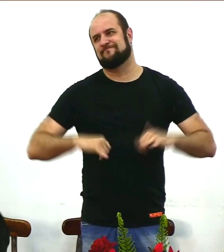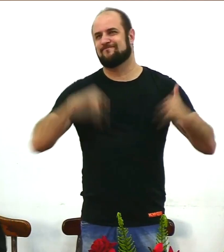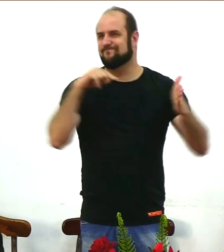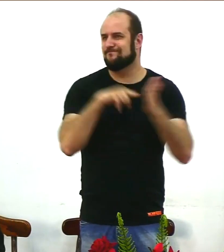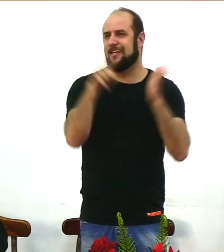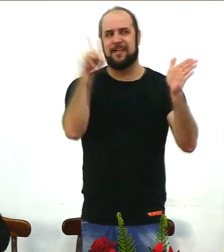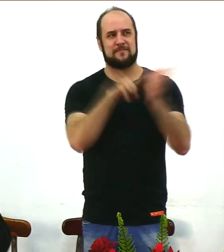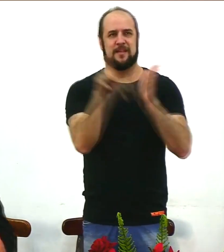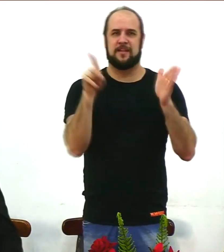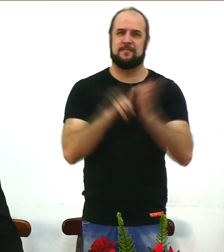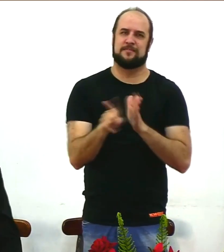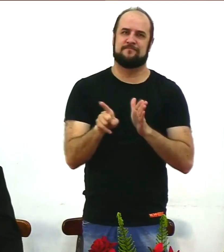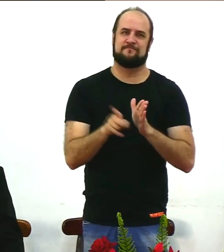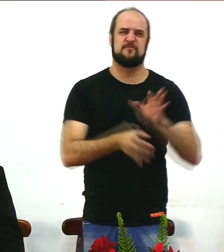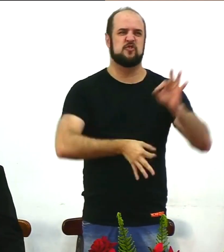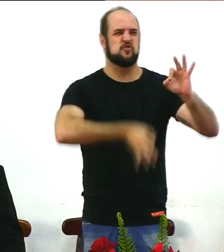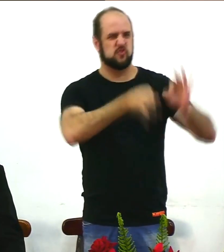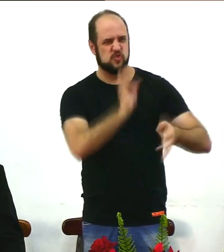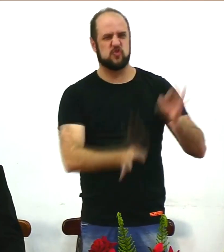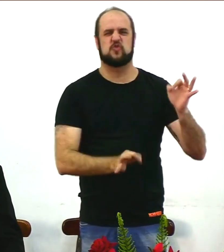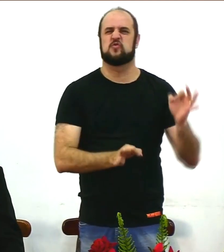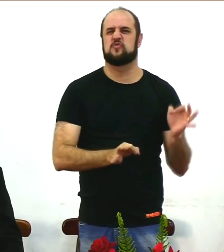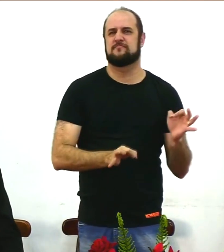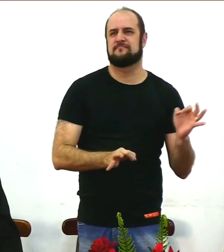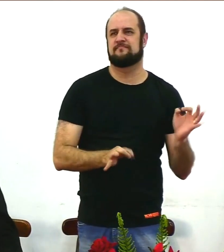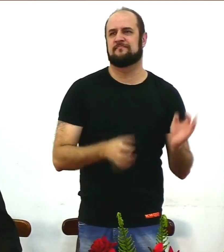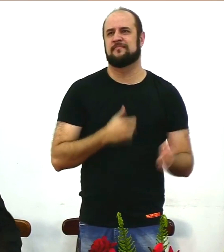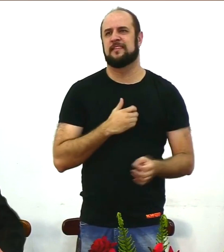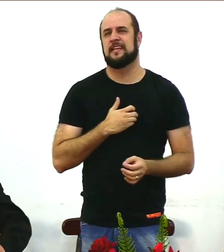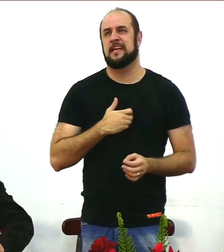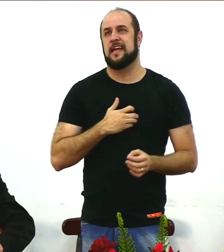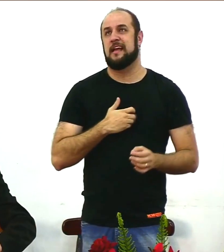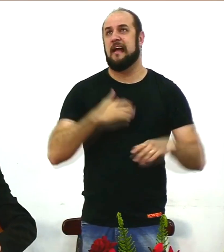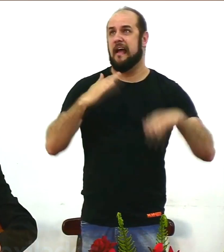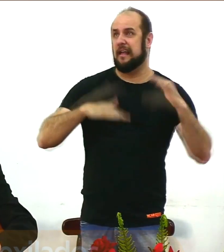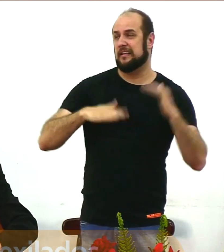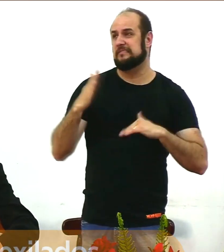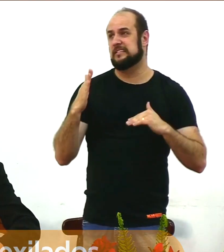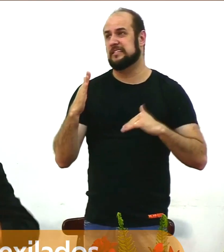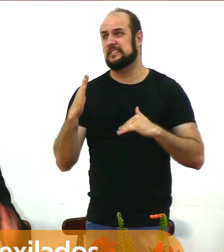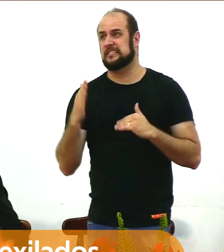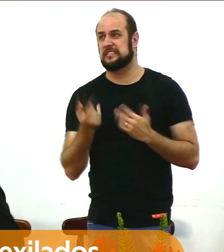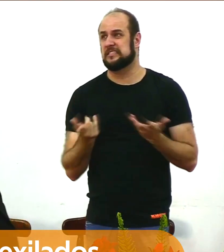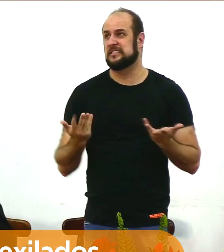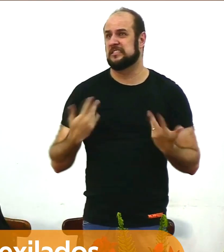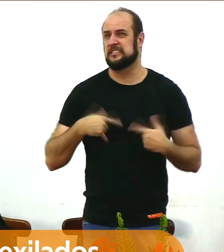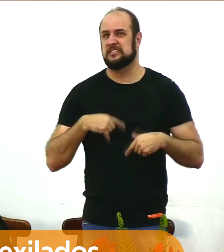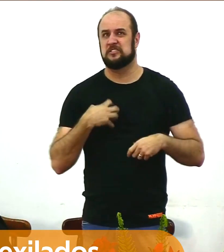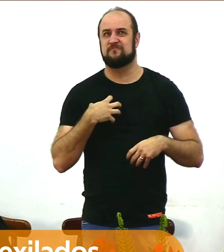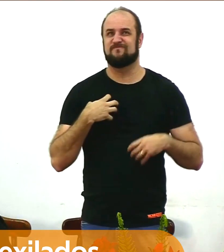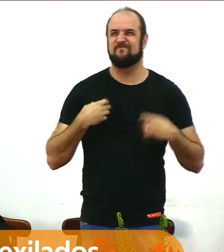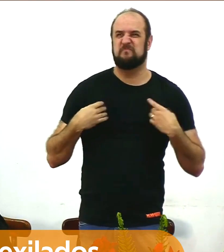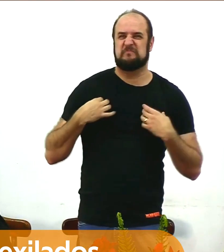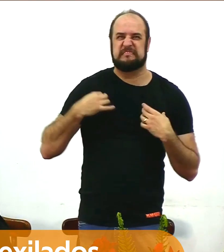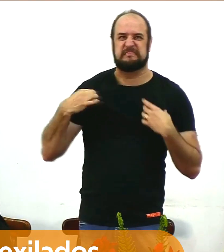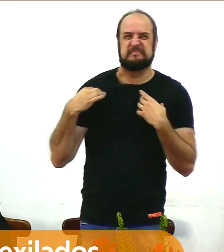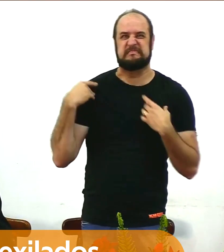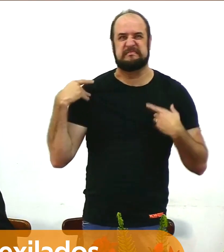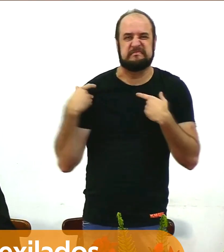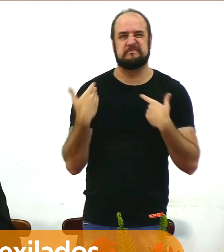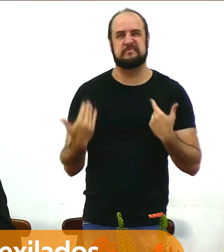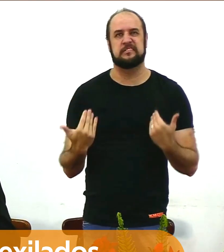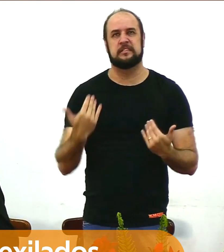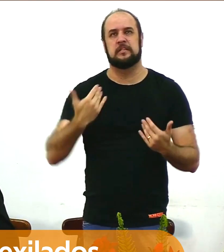precisariam pensar: por que estamos aqui? O que está acontecendo? Por que estamos sob o impacto